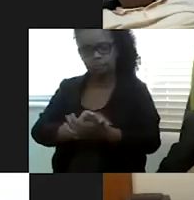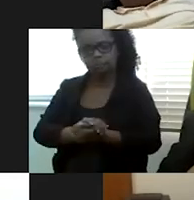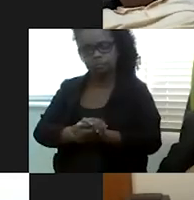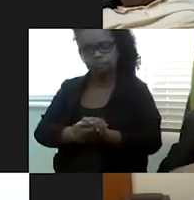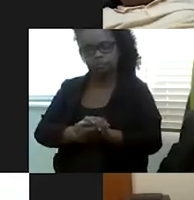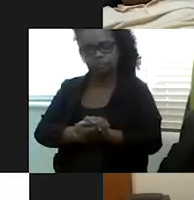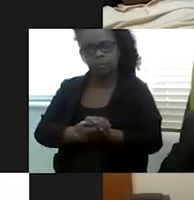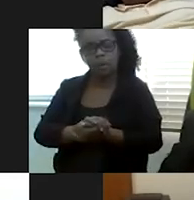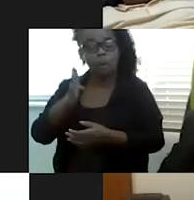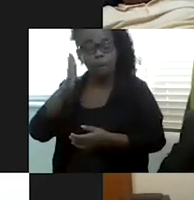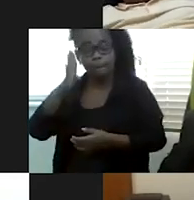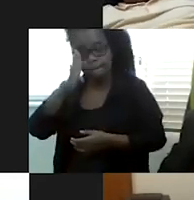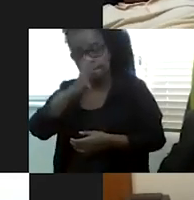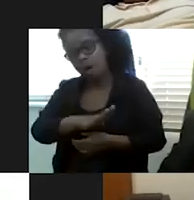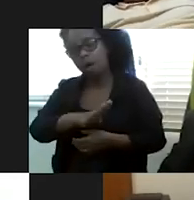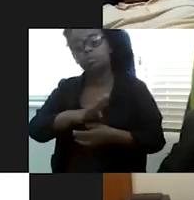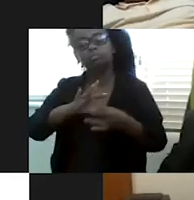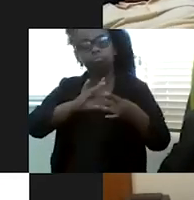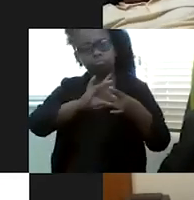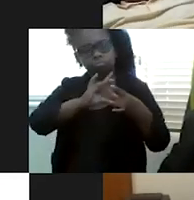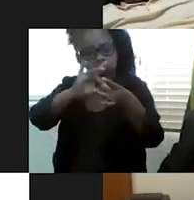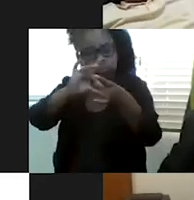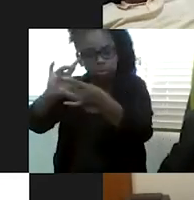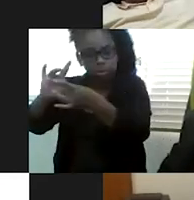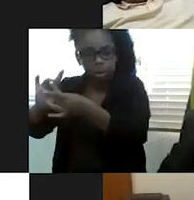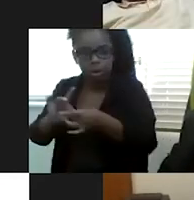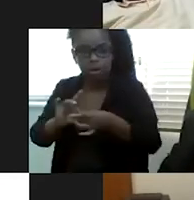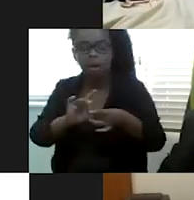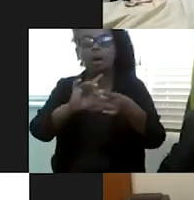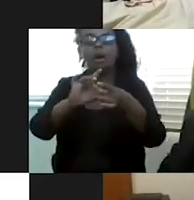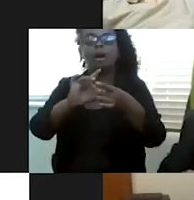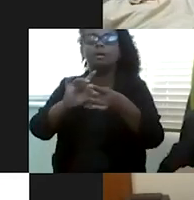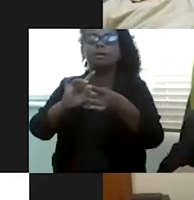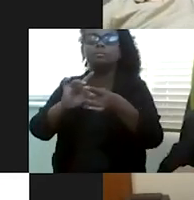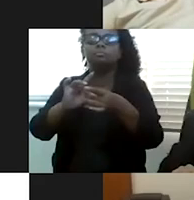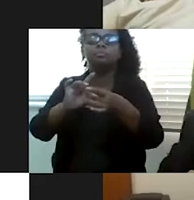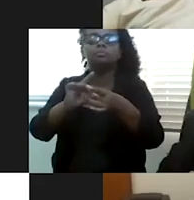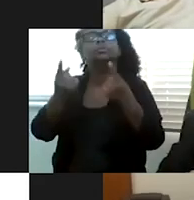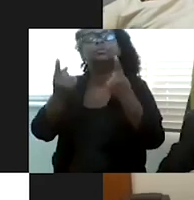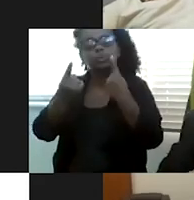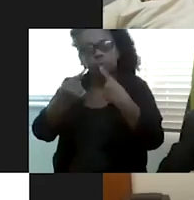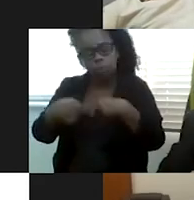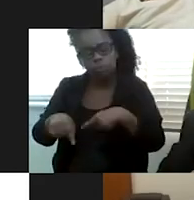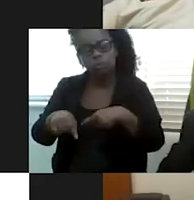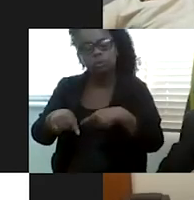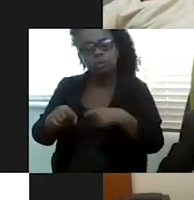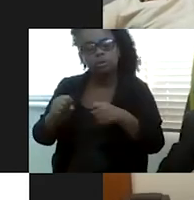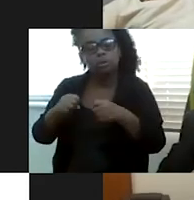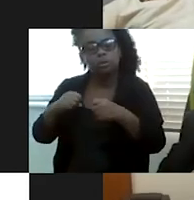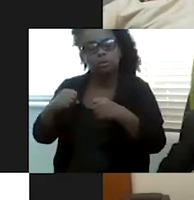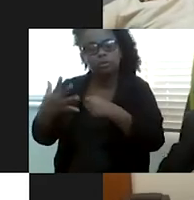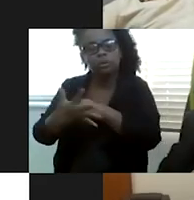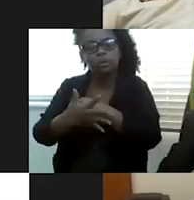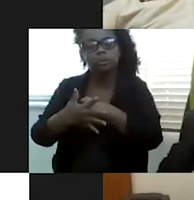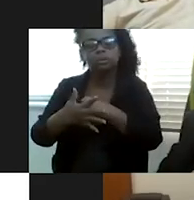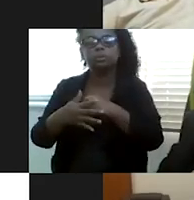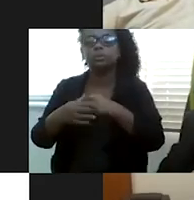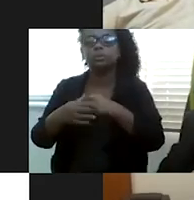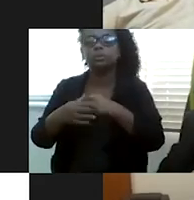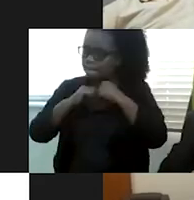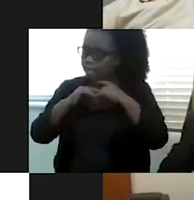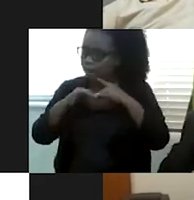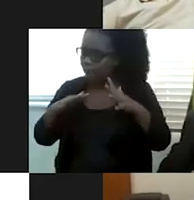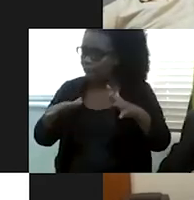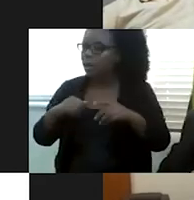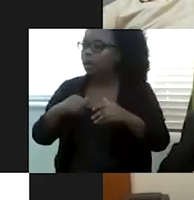esse mal unidos contra esse vírus. E junto ao prefeito Washington Reis,